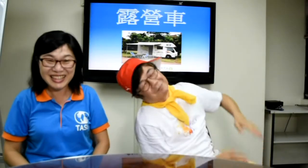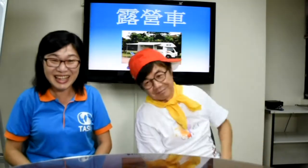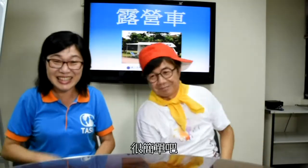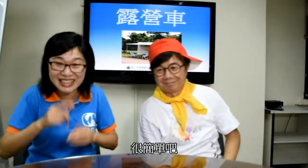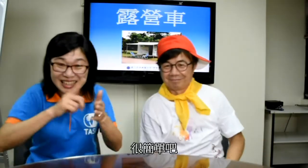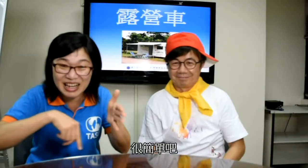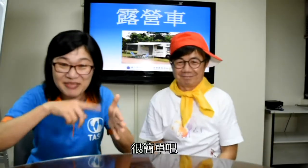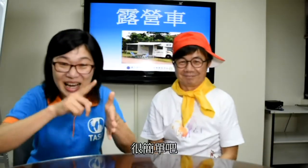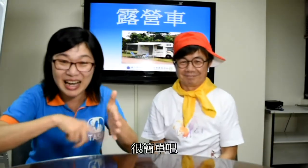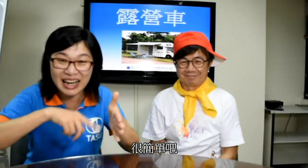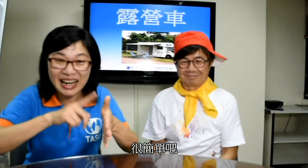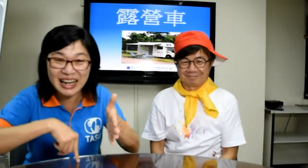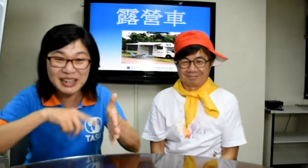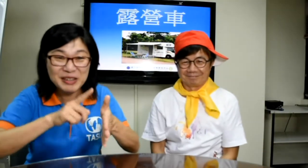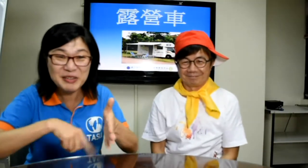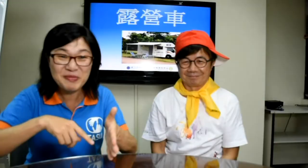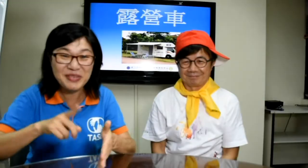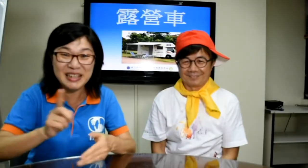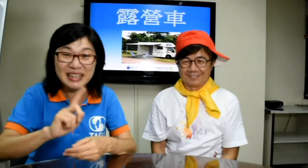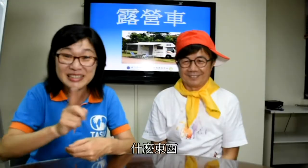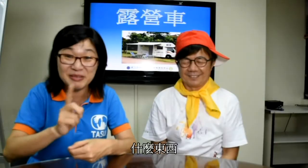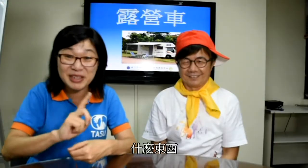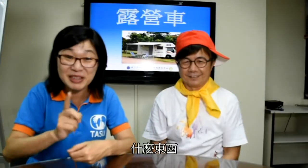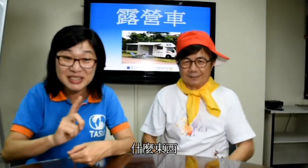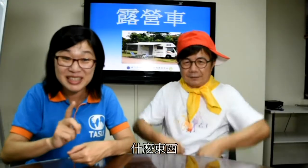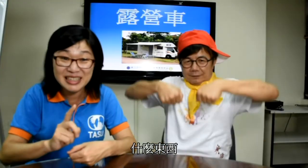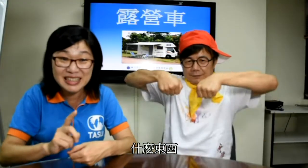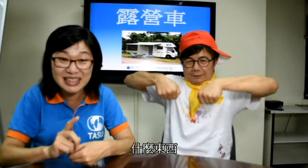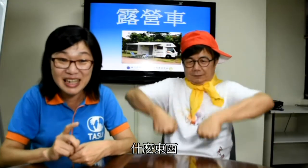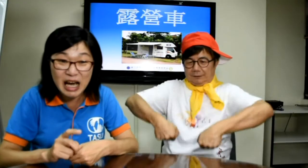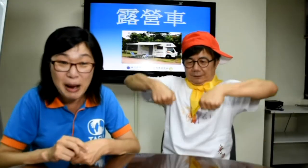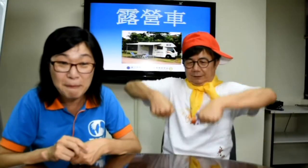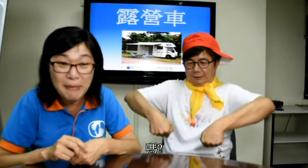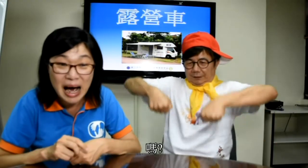很简单吧？什么东西？妈。